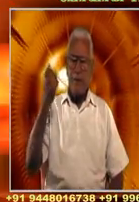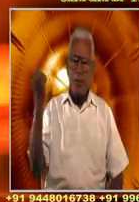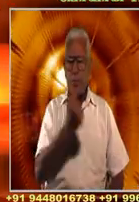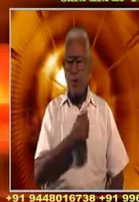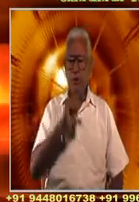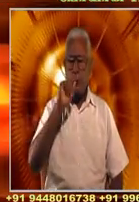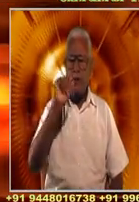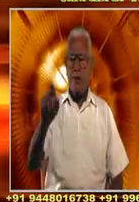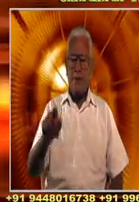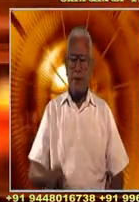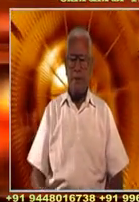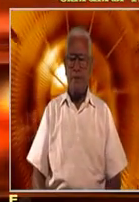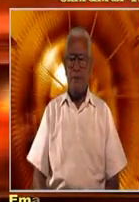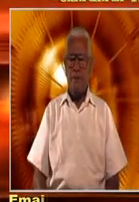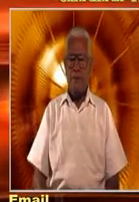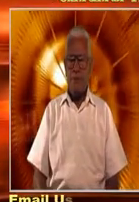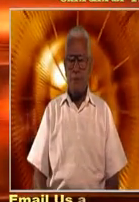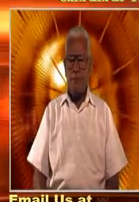என்று நீ எப்படி சொலகிறாய்